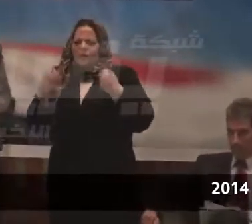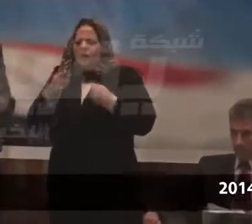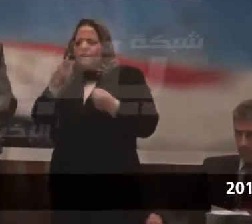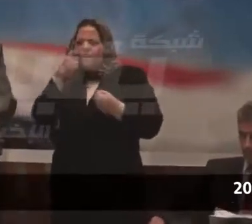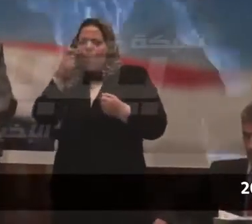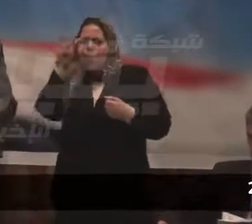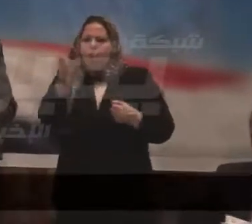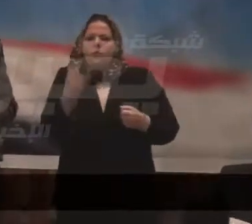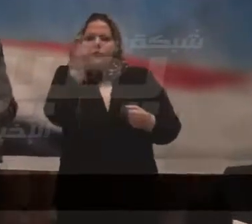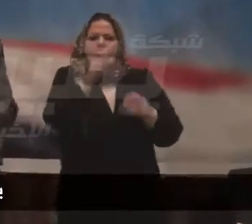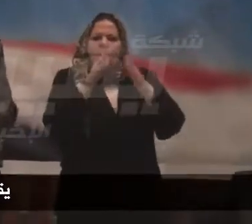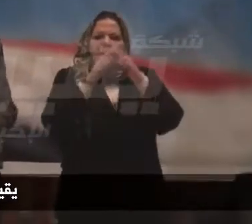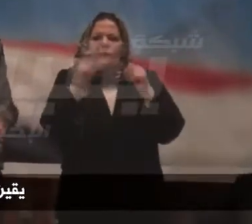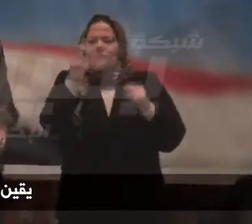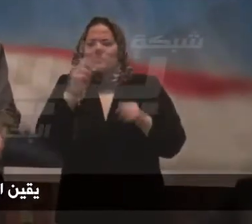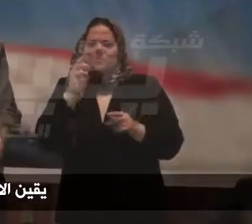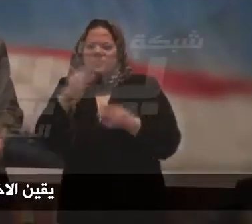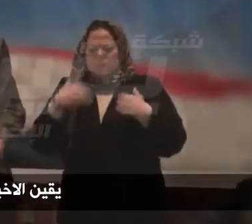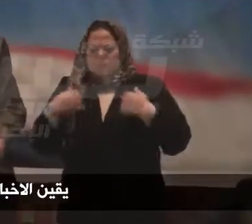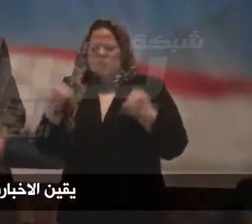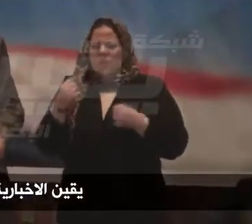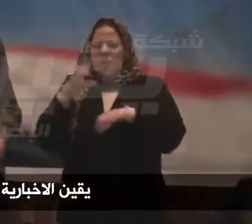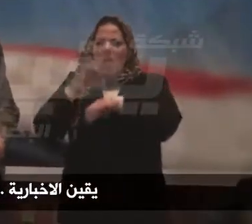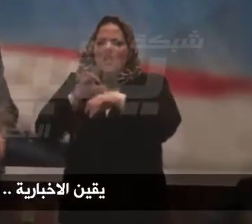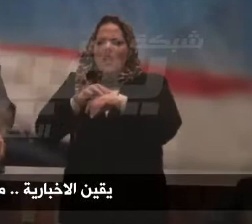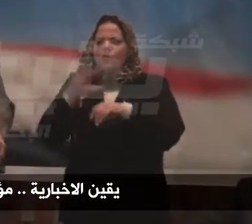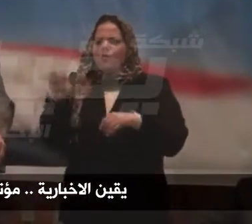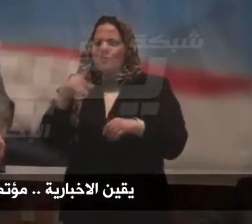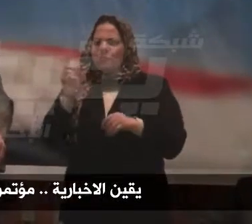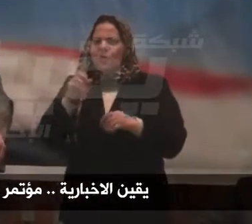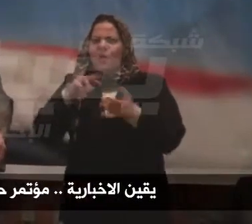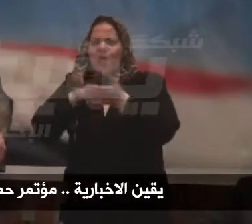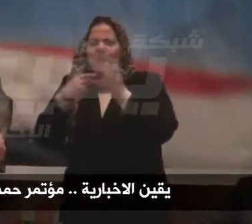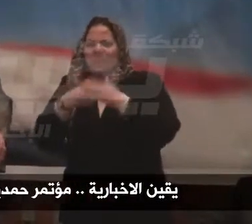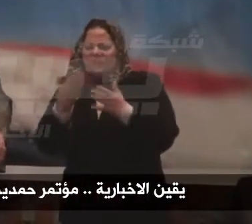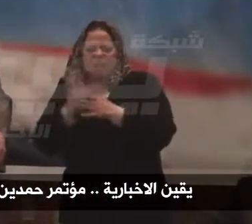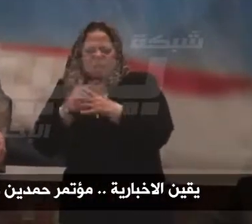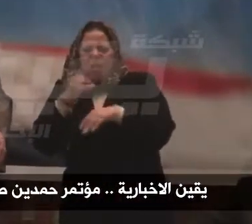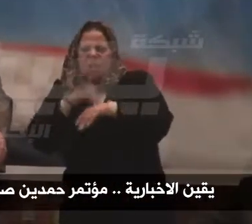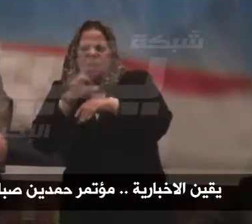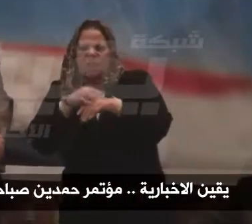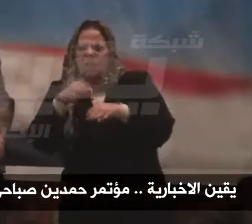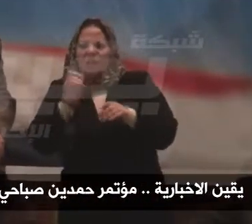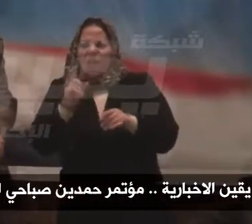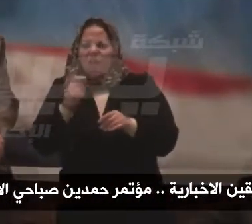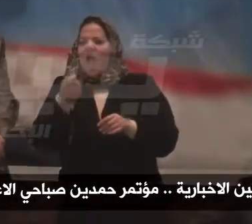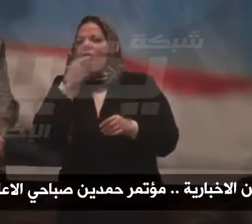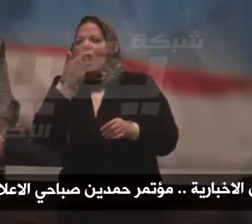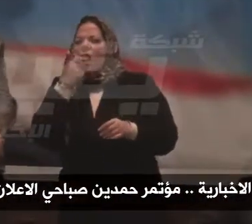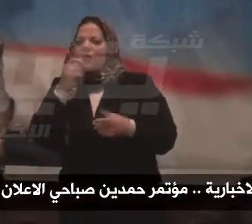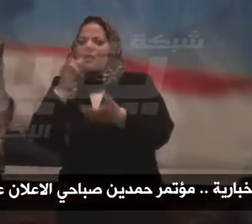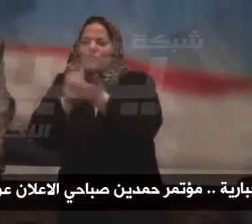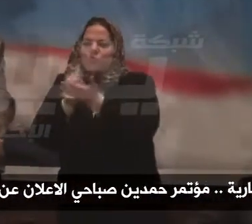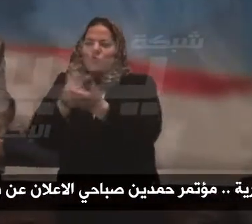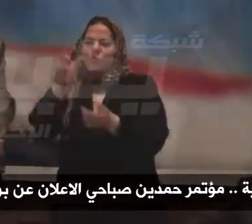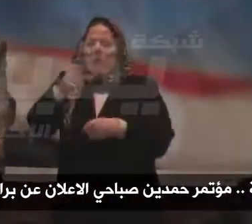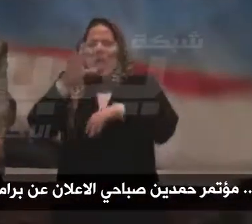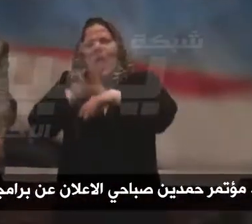المواطنين أولاً وما يتعلق بغذائهم الصحي وحياتهم السليمة، ثم على علاج كل